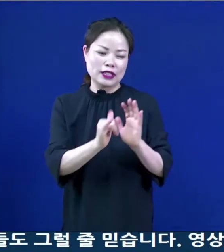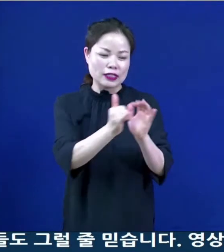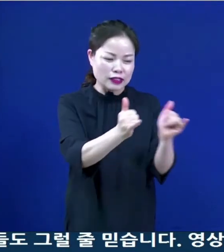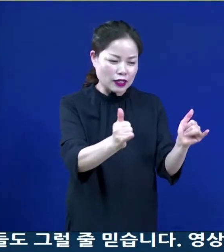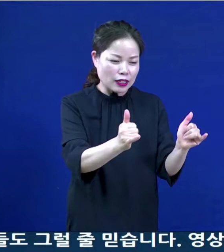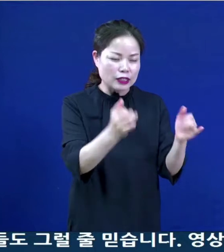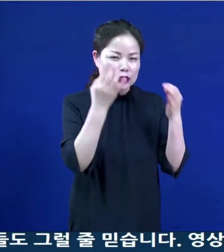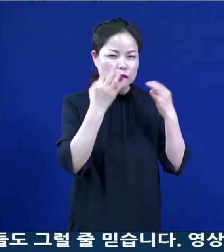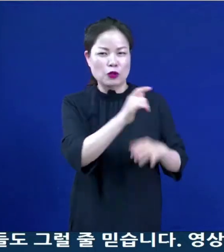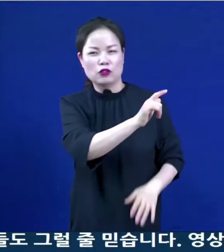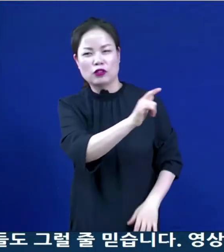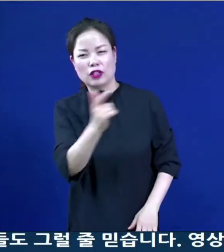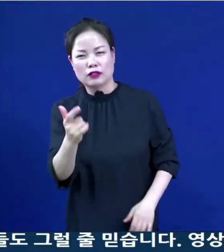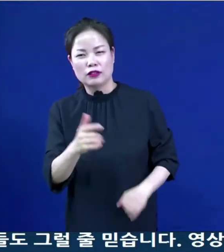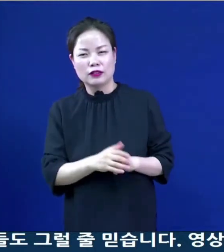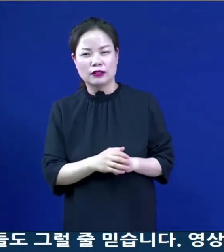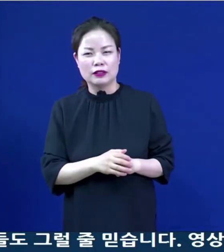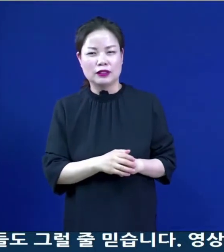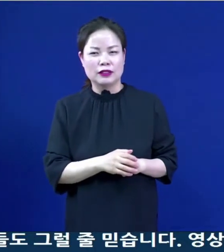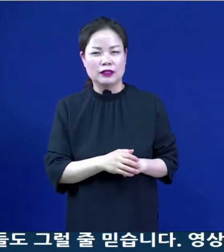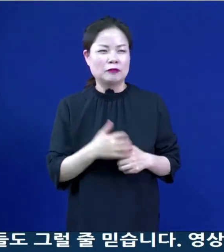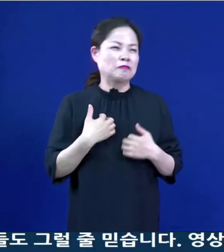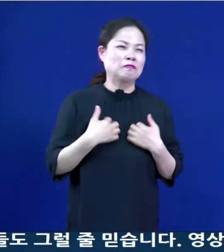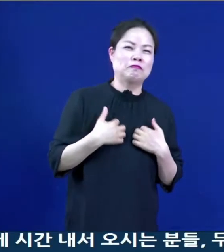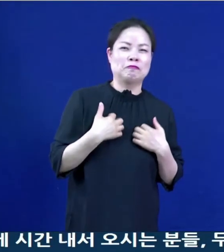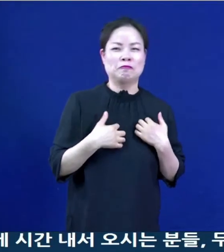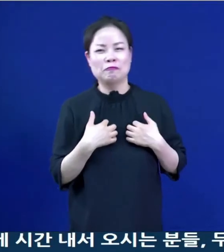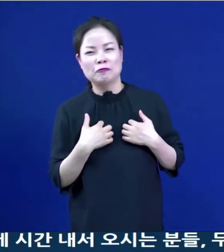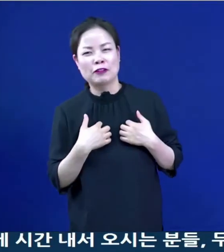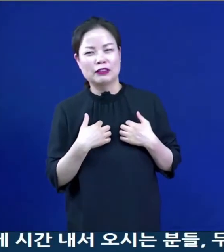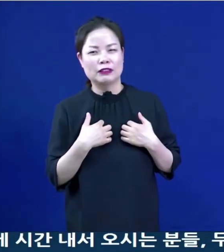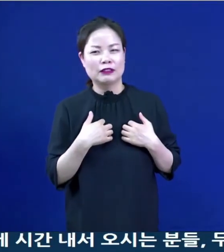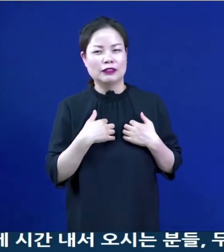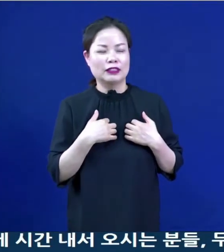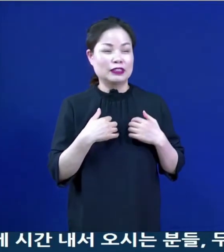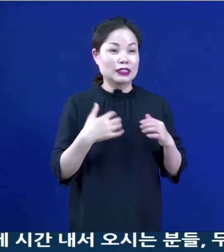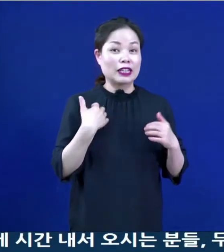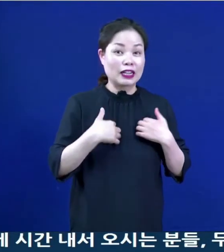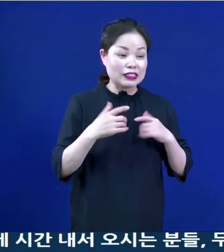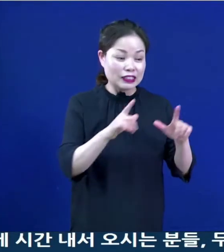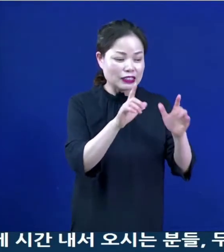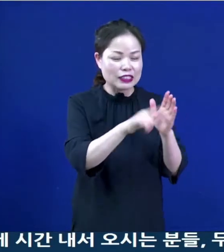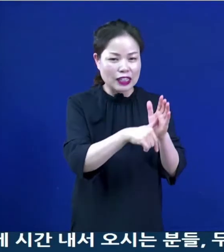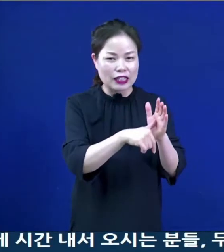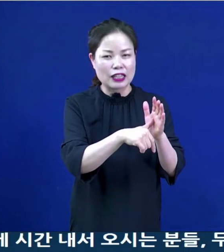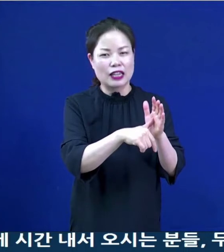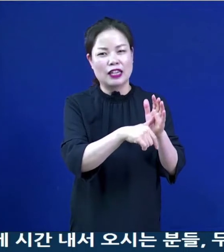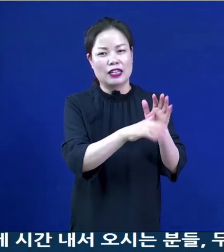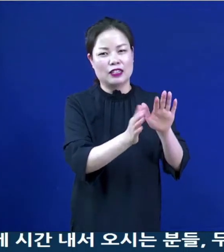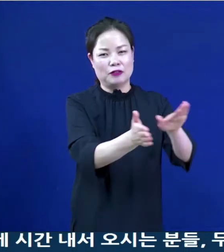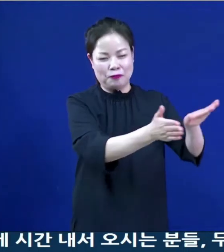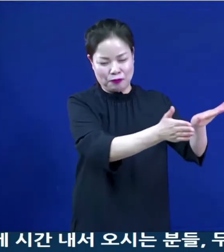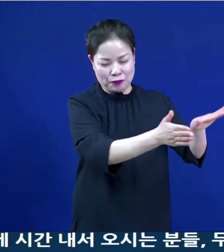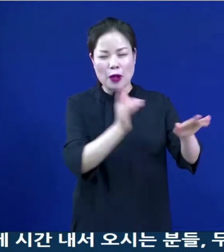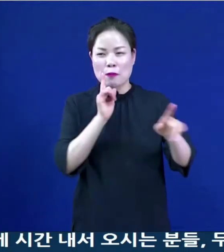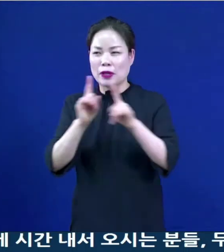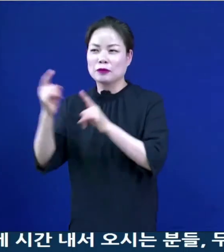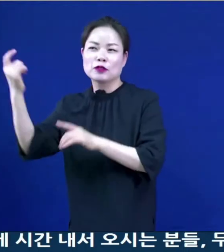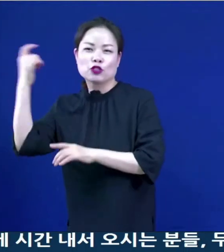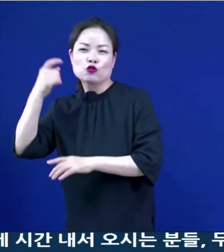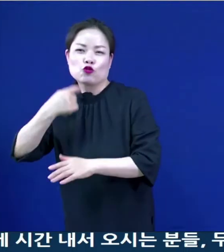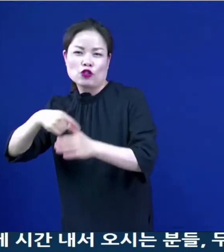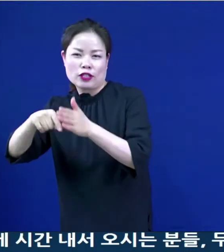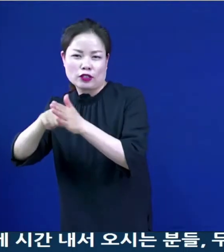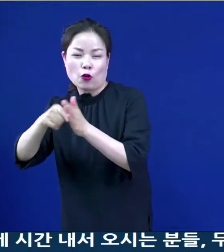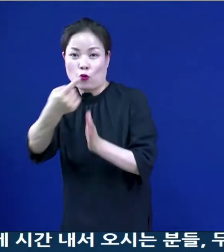사람들 금요일 저녁이라고 참 이렇게 나름 즐겨보려는 그런 시간에 이 시간을 내서 말씀 들으러 주 앞에 나오신